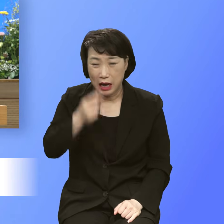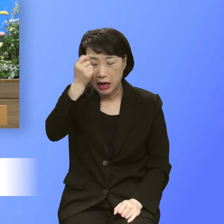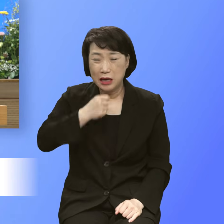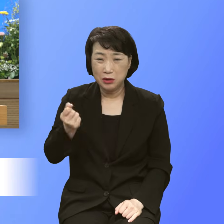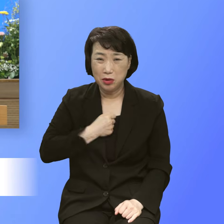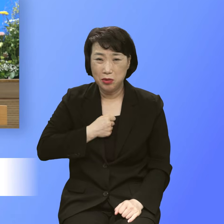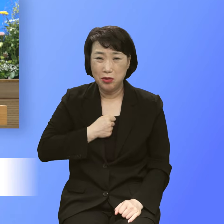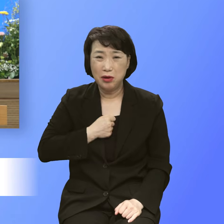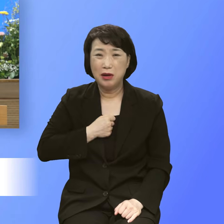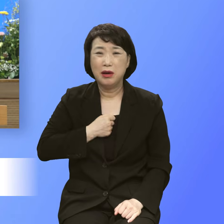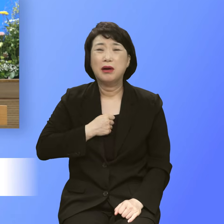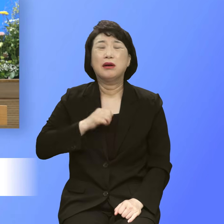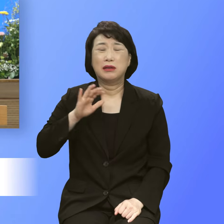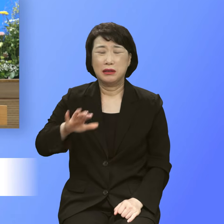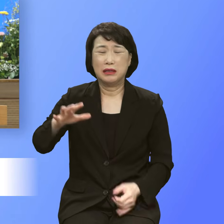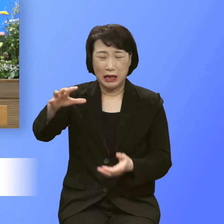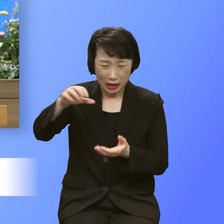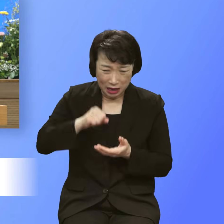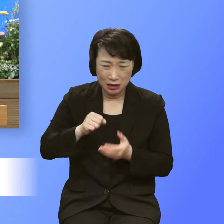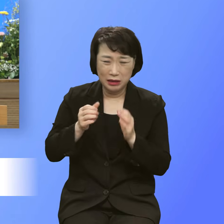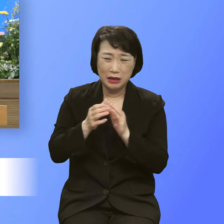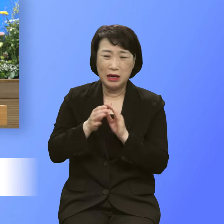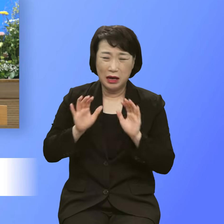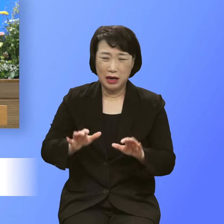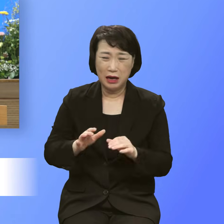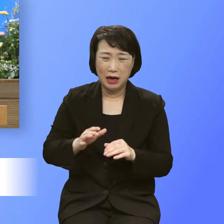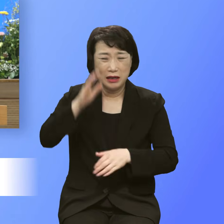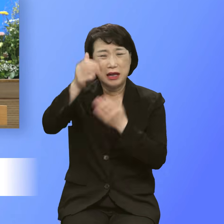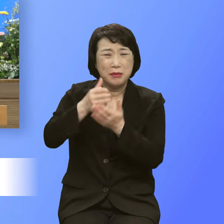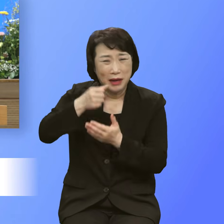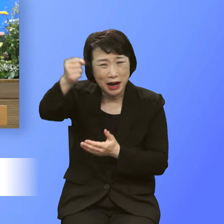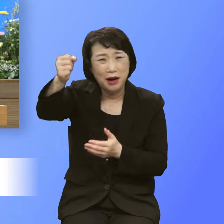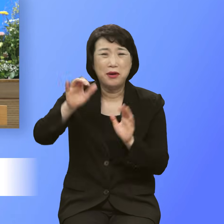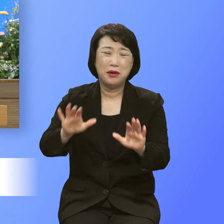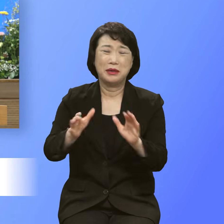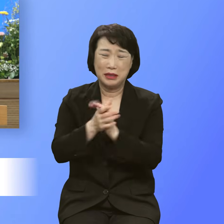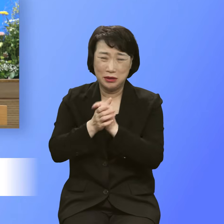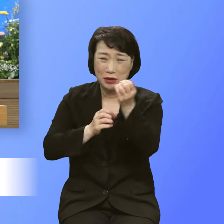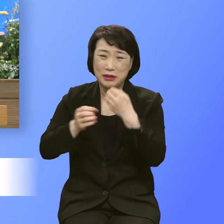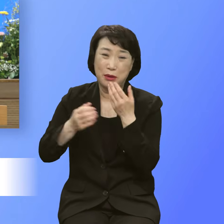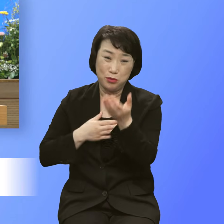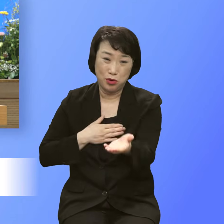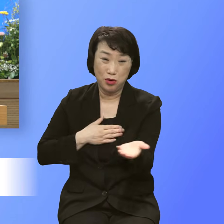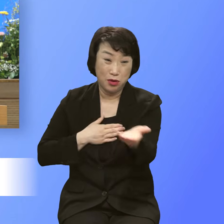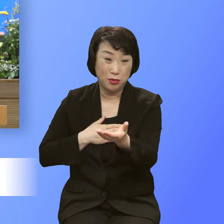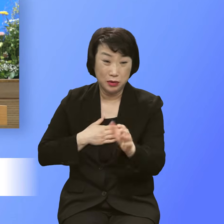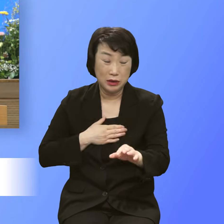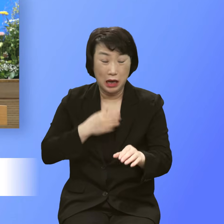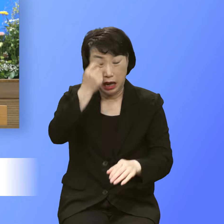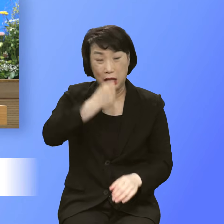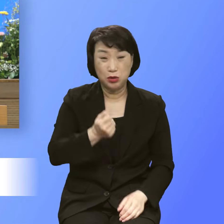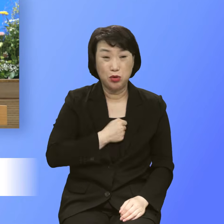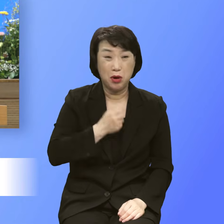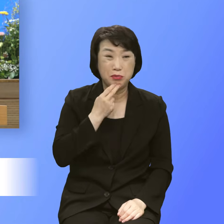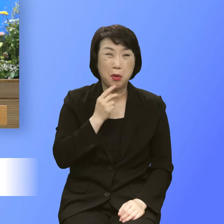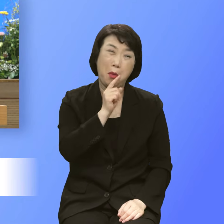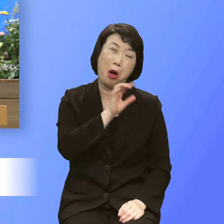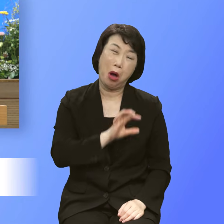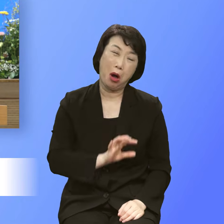애통을 받아들이며 기도를 들으신다 이 말이에요. 근데 애통이 없어.